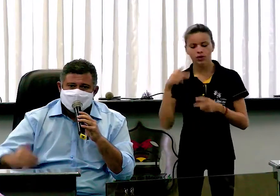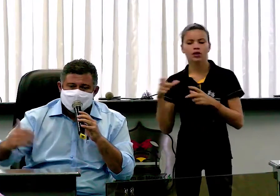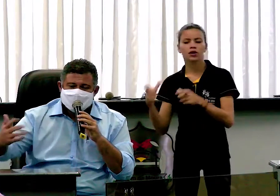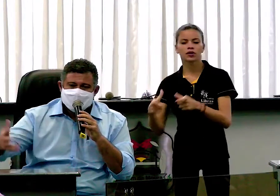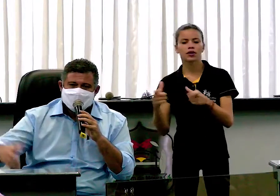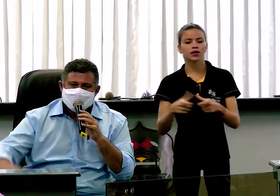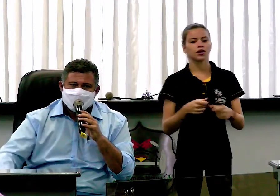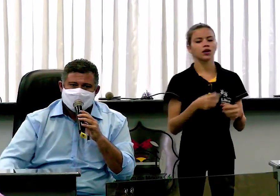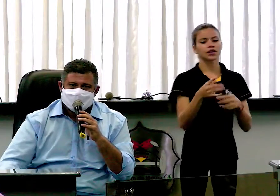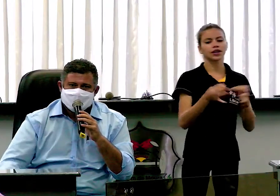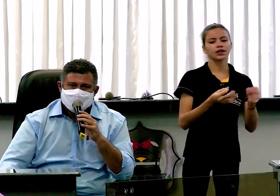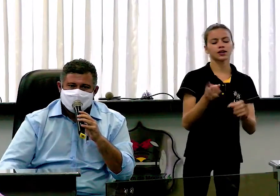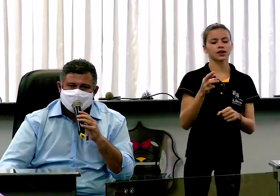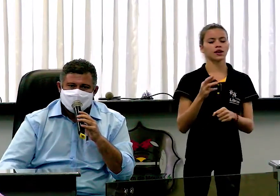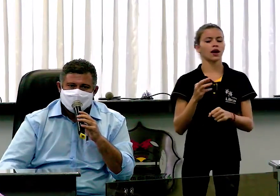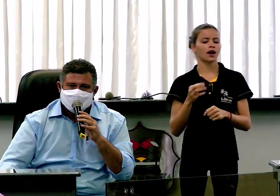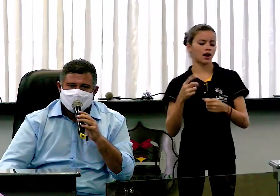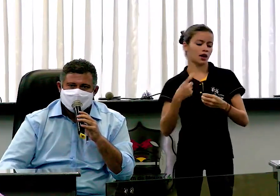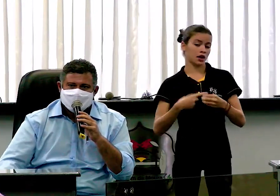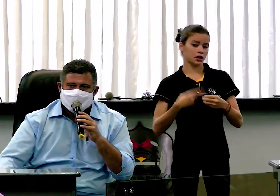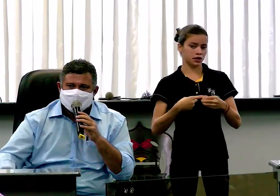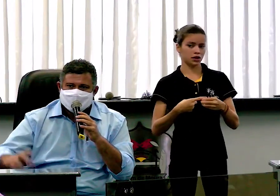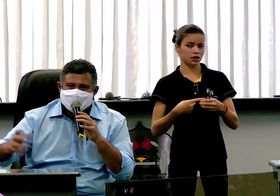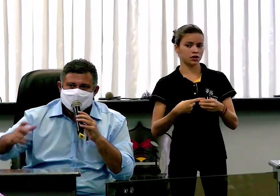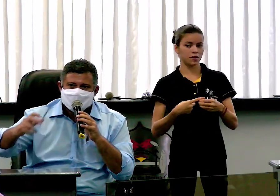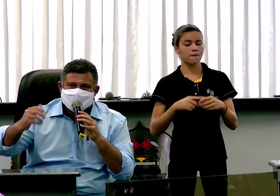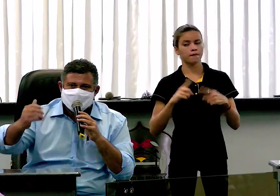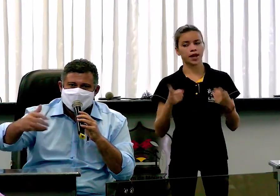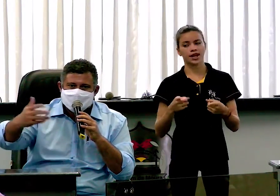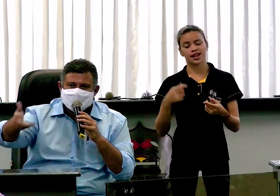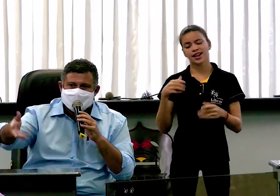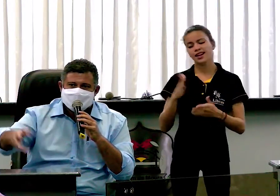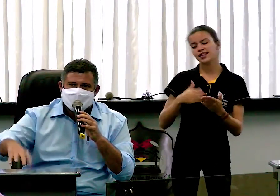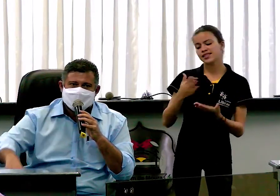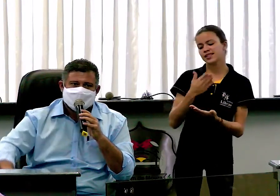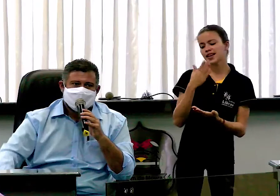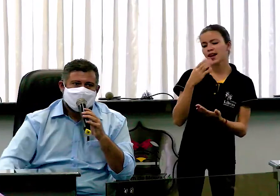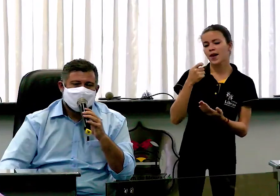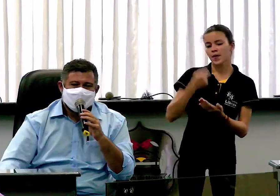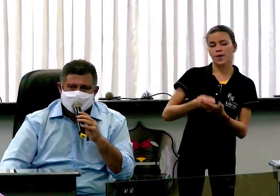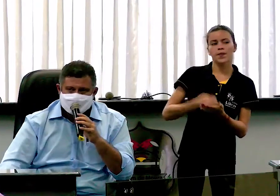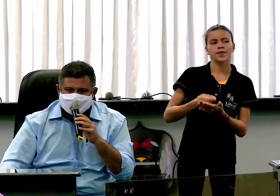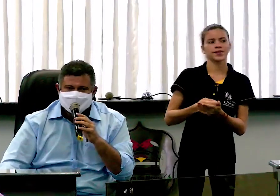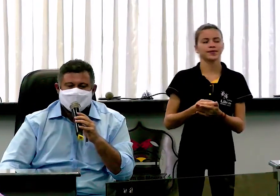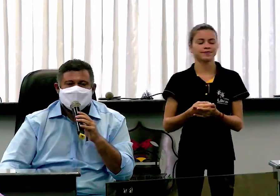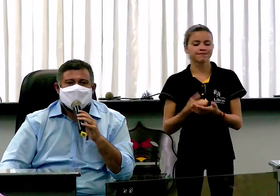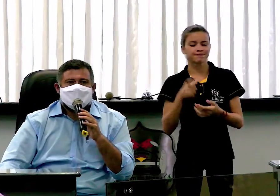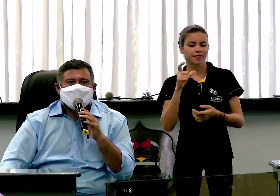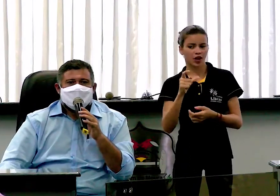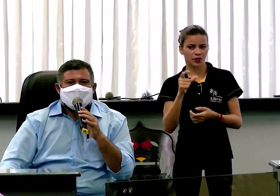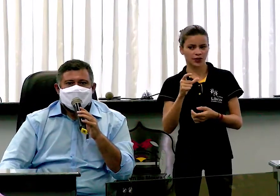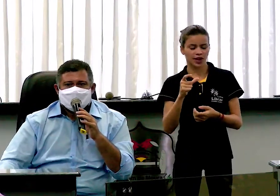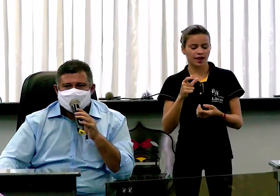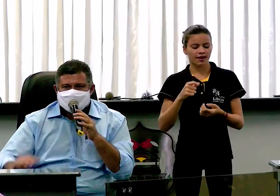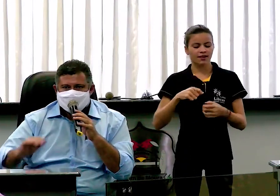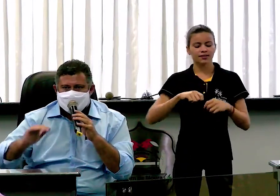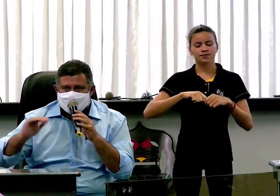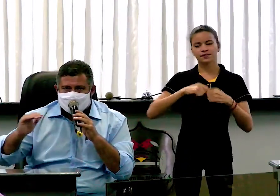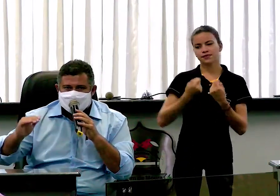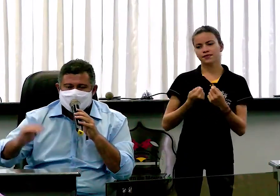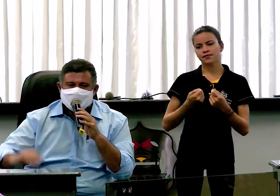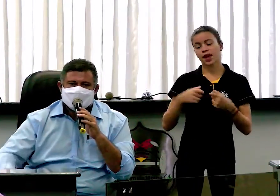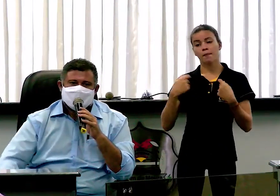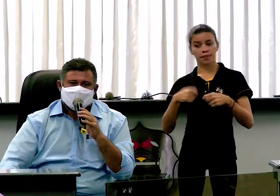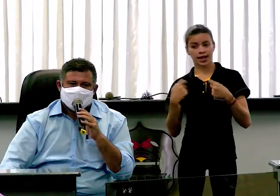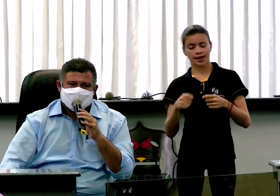mas os nossos equipamentos ele tem sempre surge uma situação outra que acaba parando o prefeito deixa